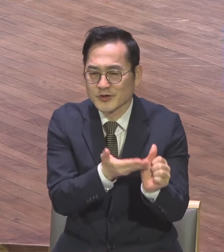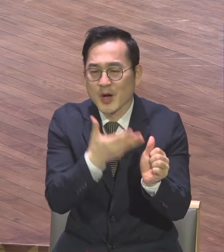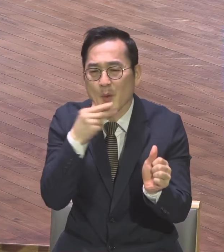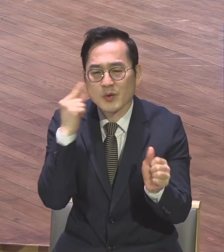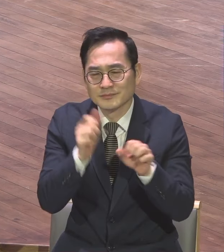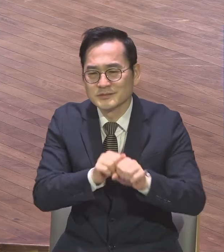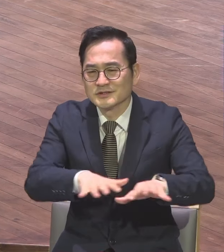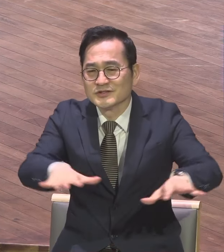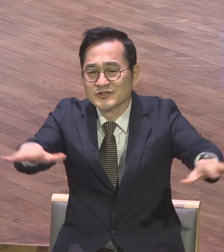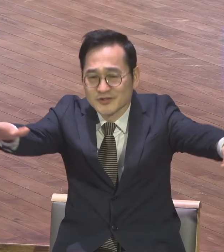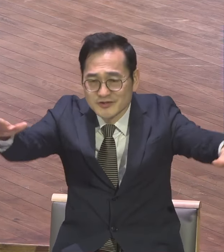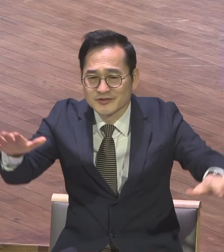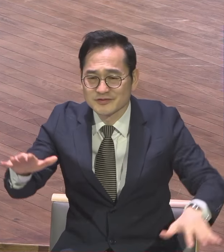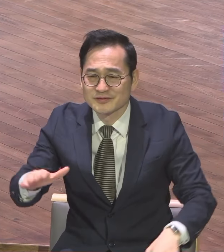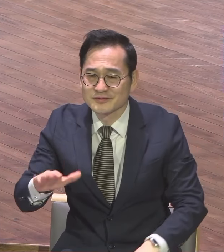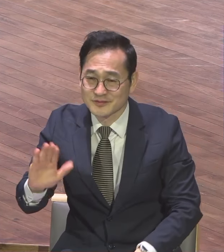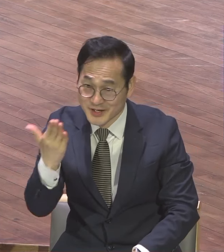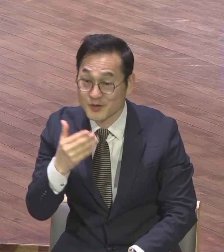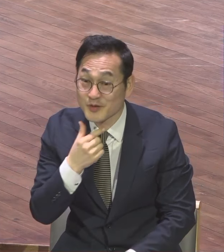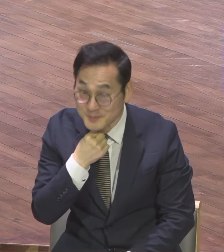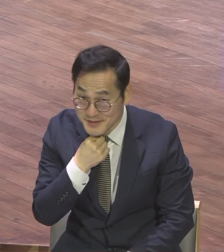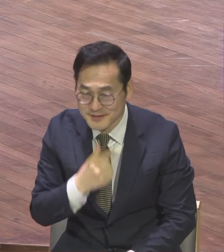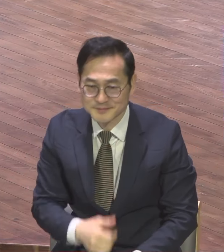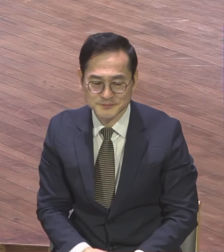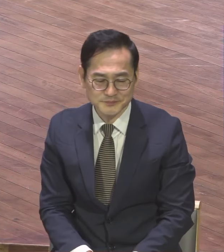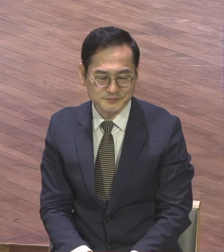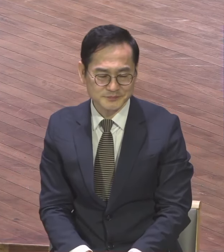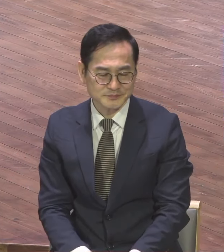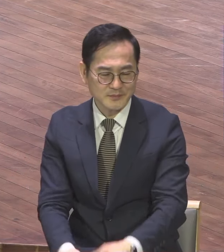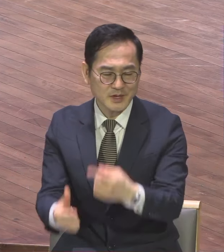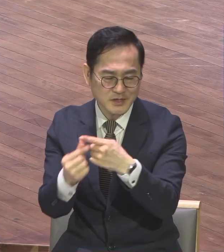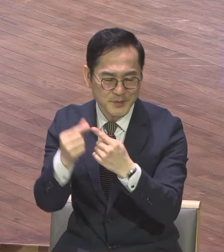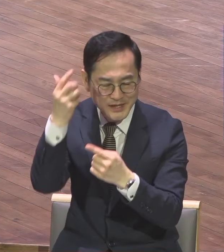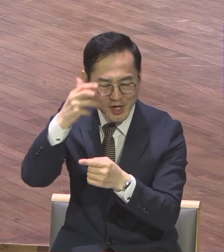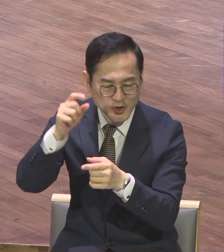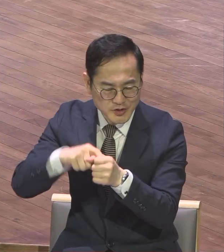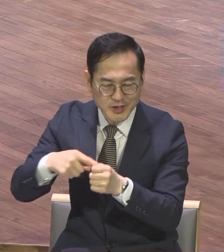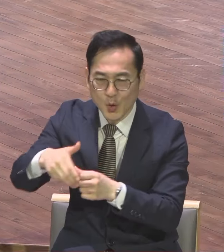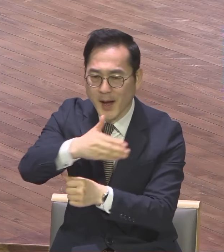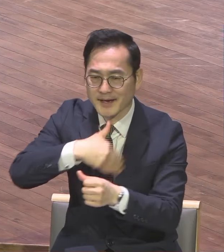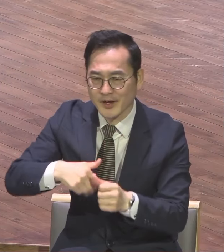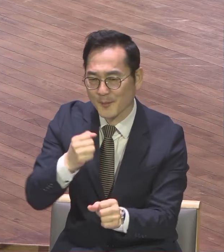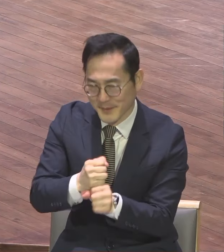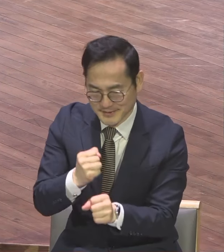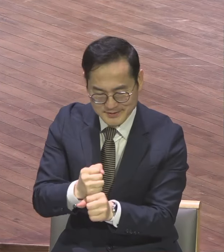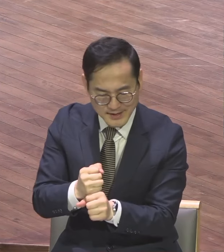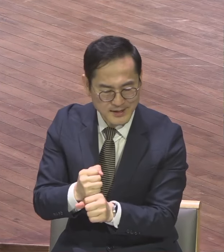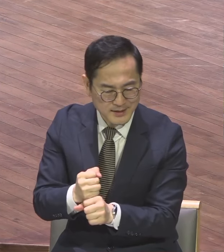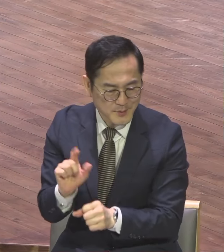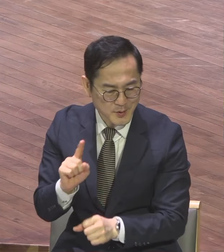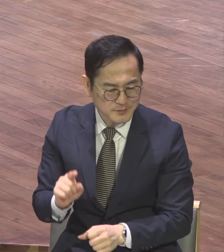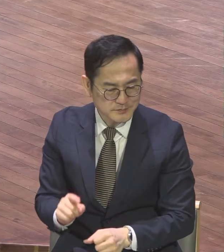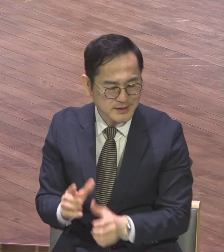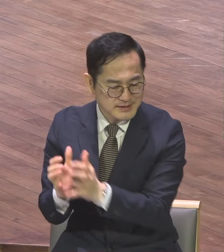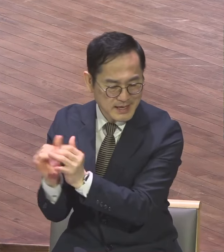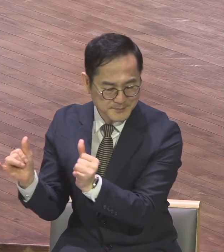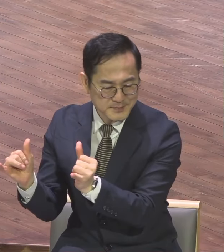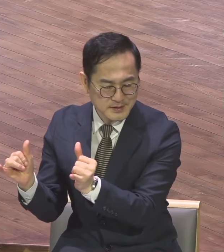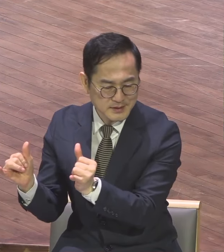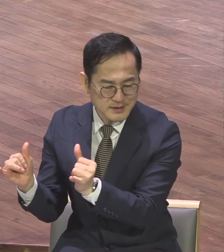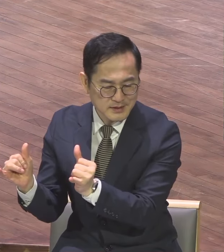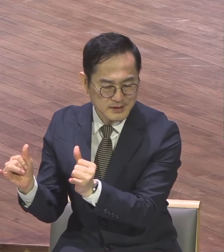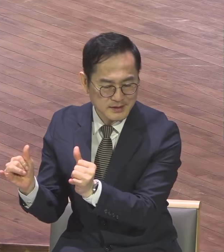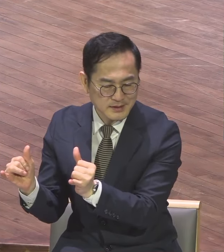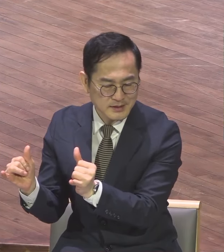축복합니다. 그럼 첫째로 영적인 환경 조성입니다. 13절입니다. 사람들이 예수께서